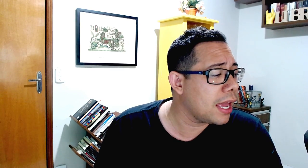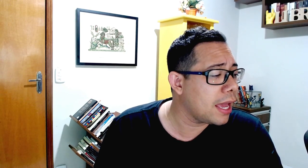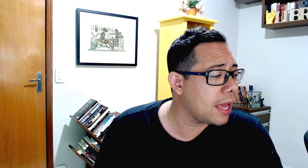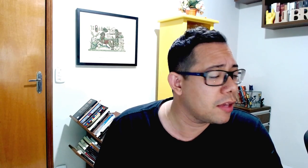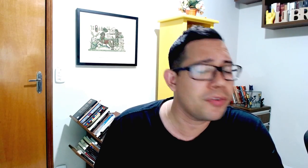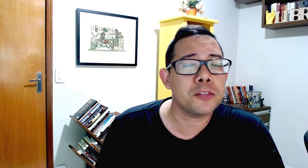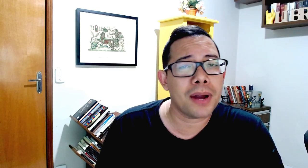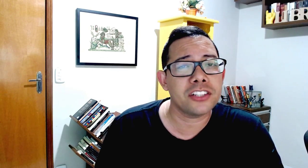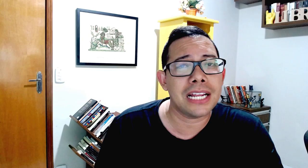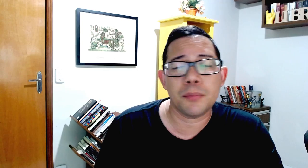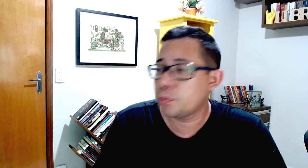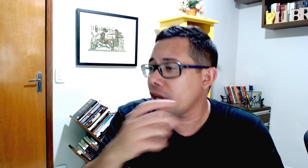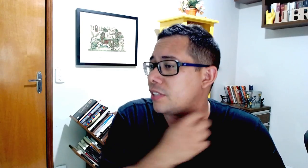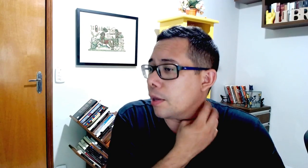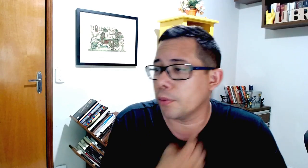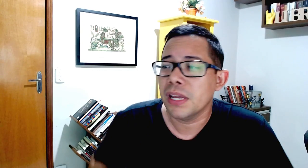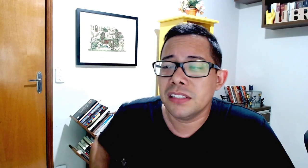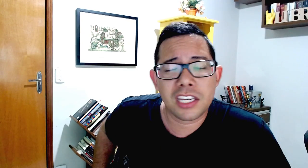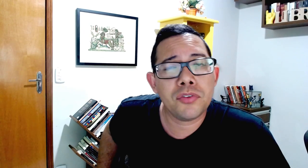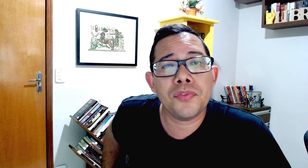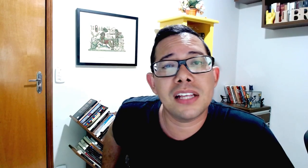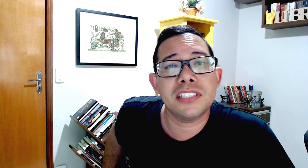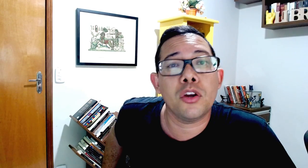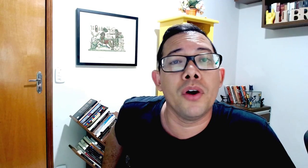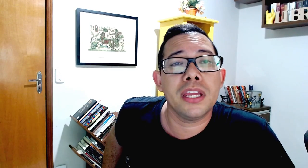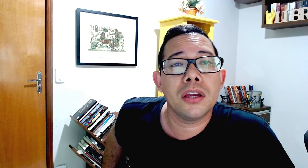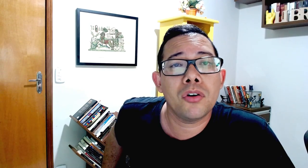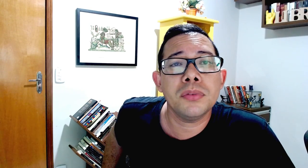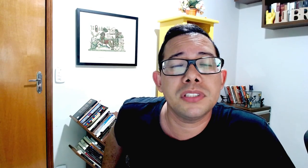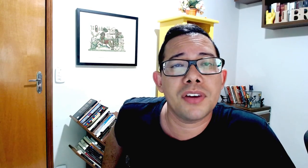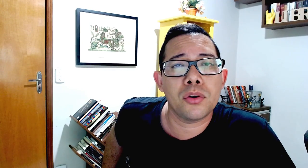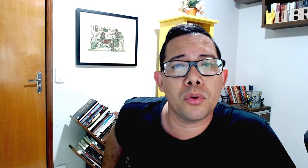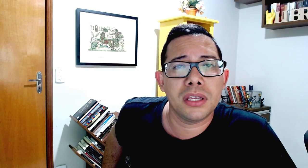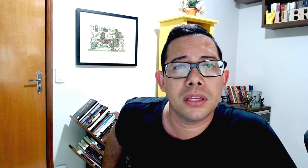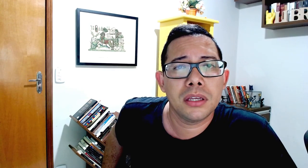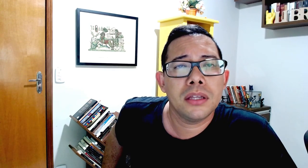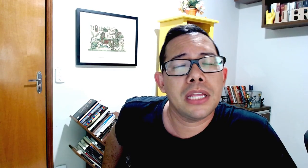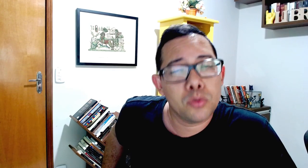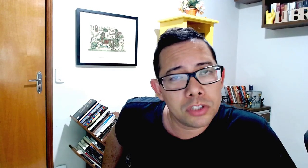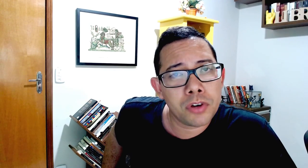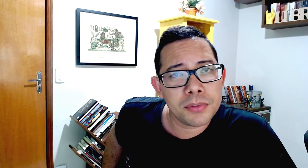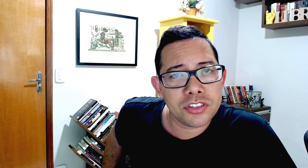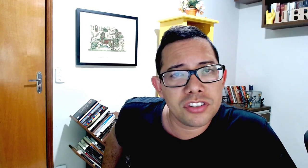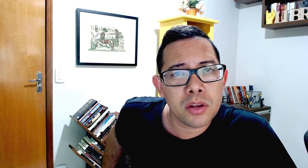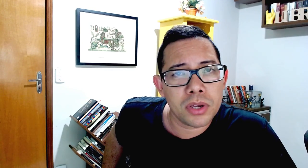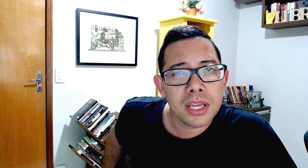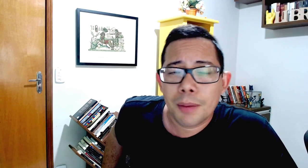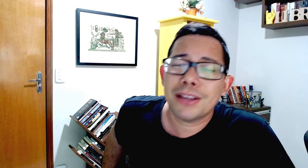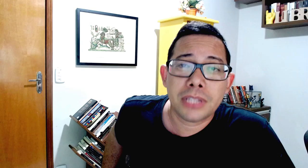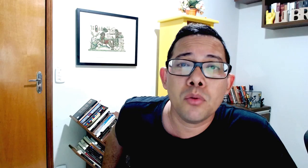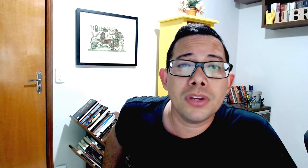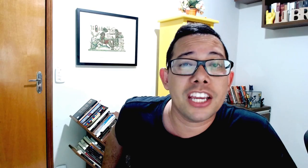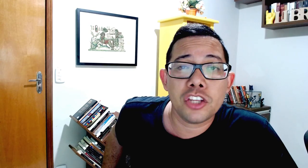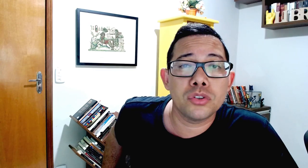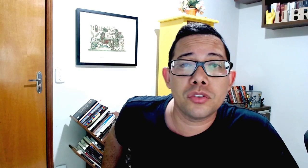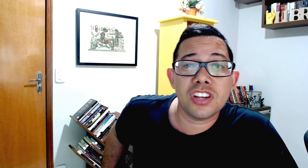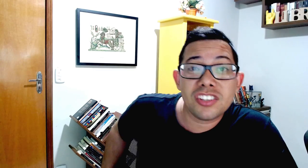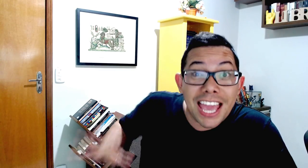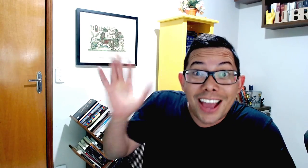que faz parte da libras por exemplo tem que falar assim Oi como que você vai Oi tem duas formas de dizer oi mas tem um que a gente olhando dia